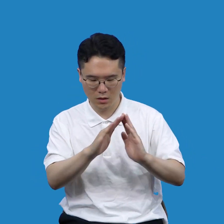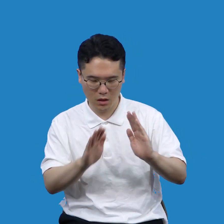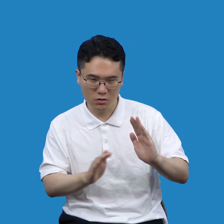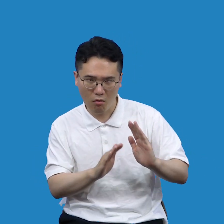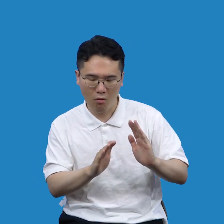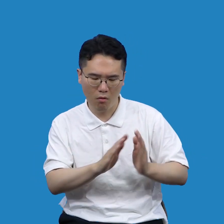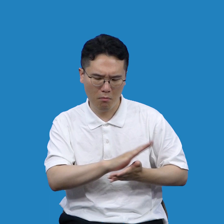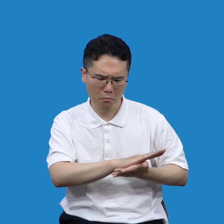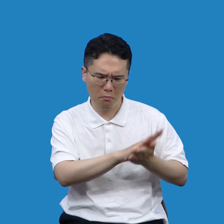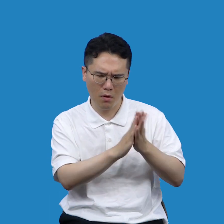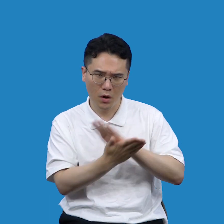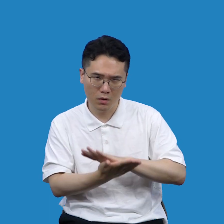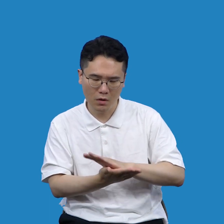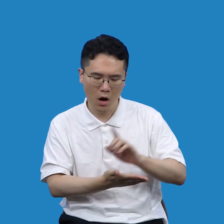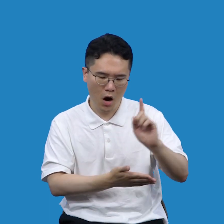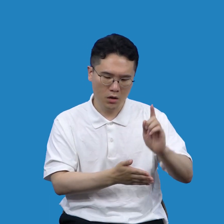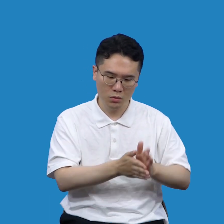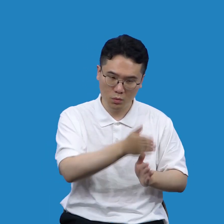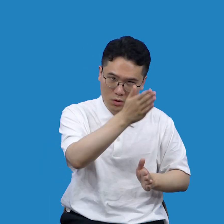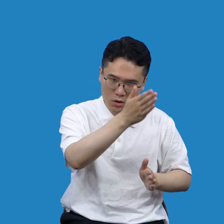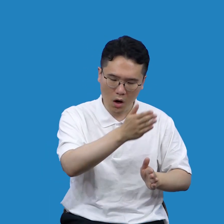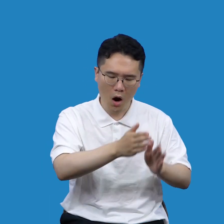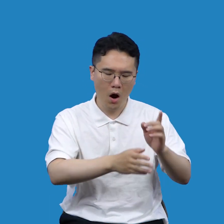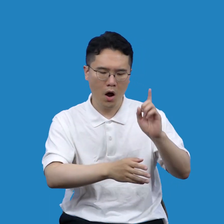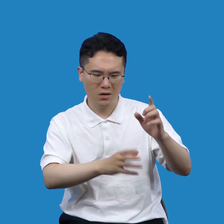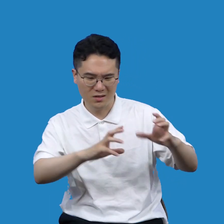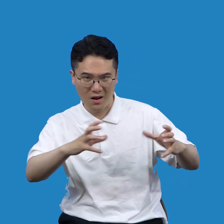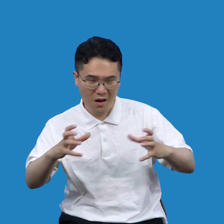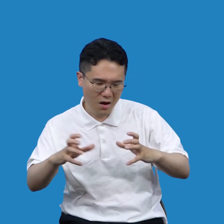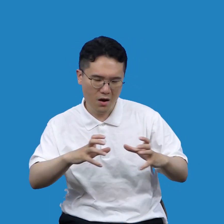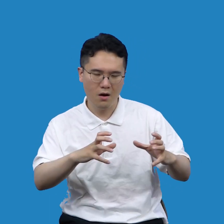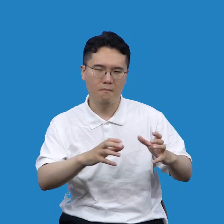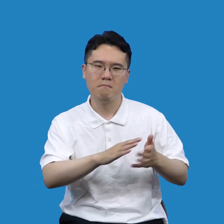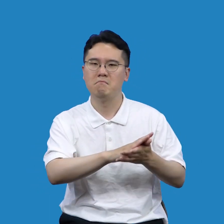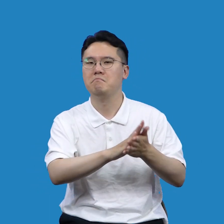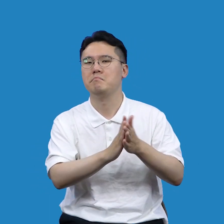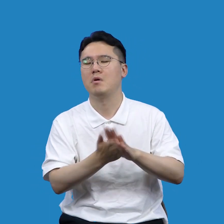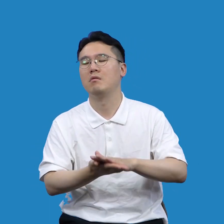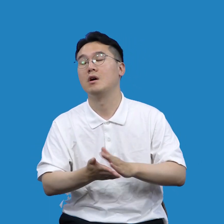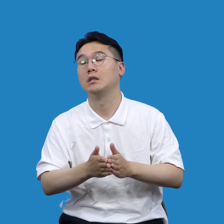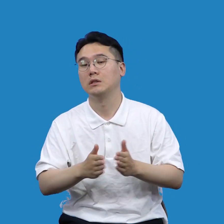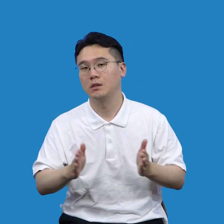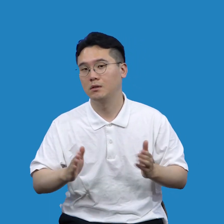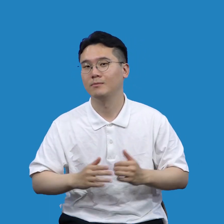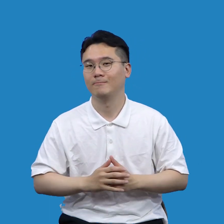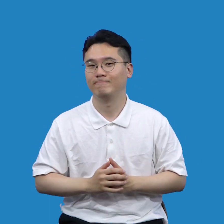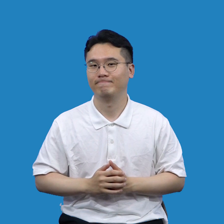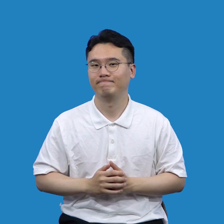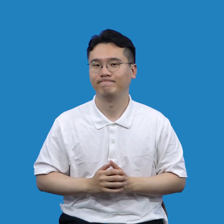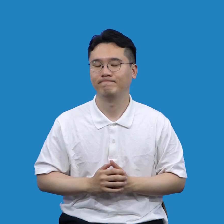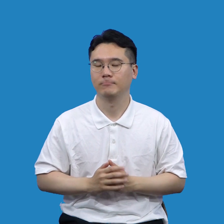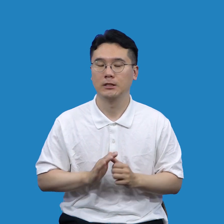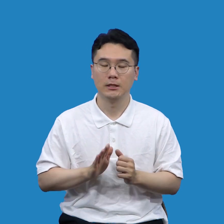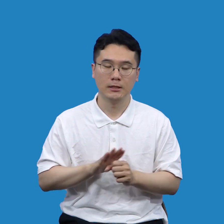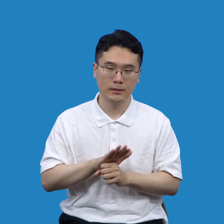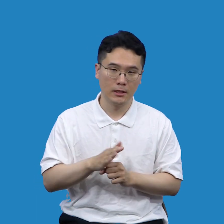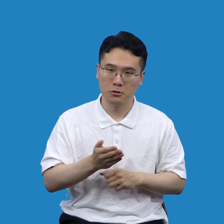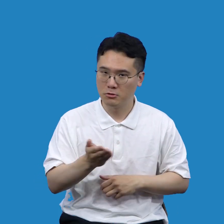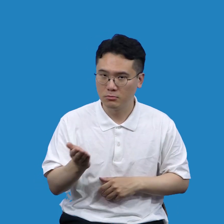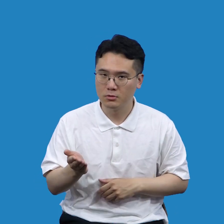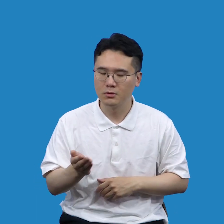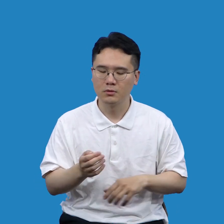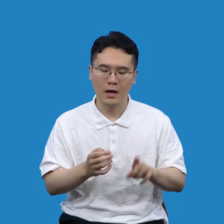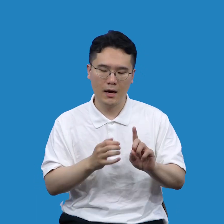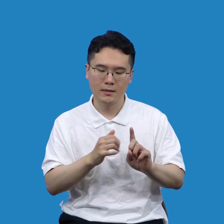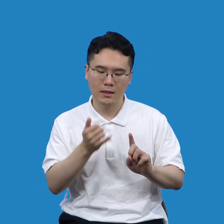도시가 그리고 한 대륙이 변화되기 시작한 것입니다. 사랑하는 여러분, 그러므로 한 사람이